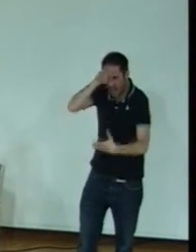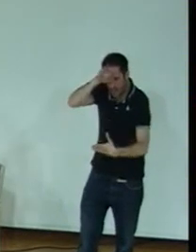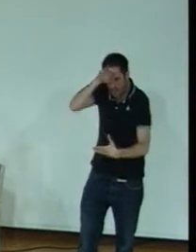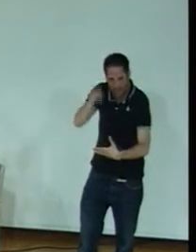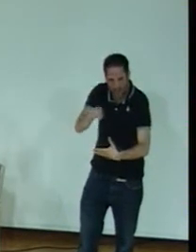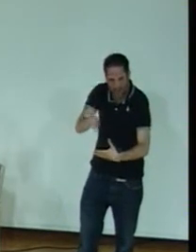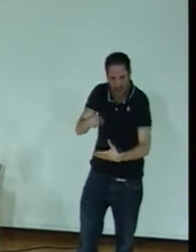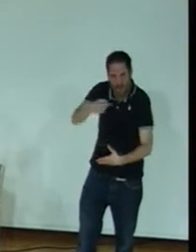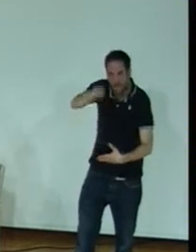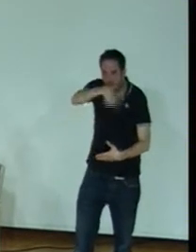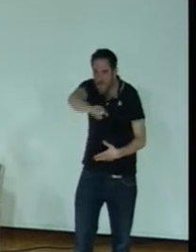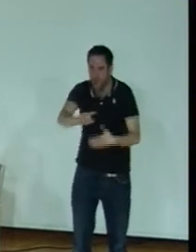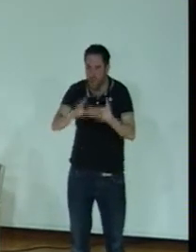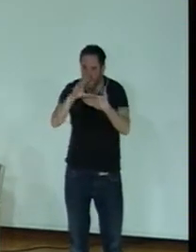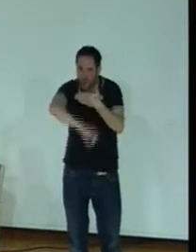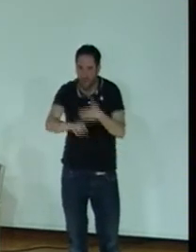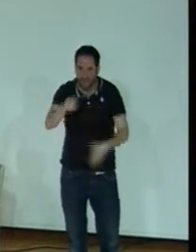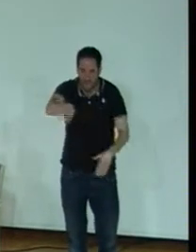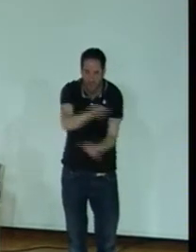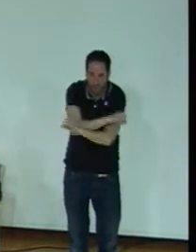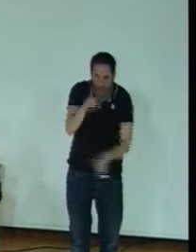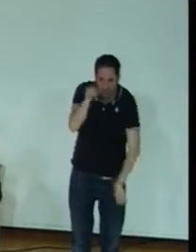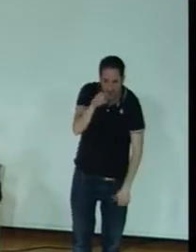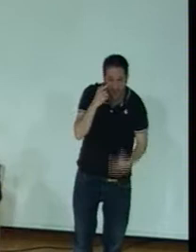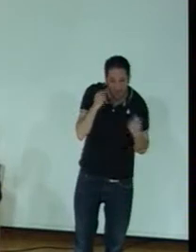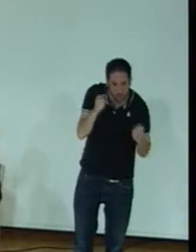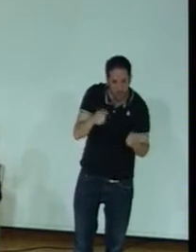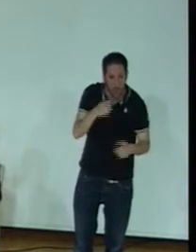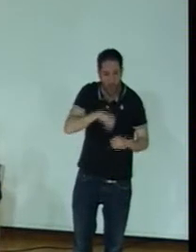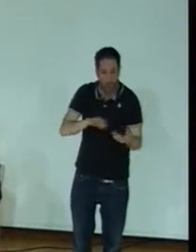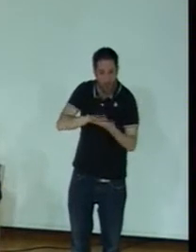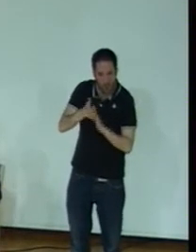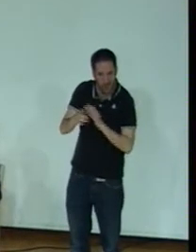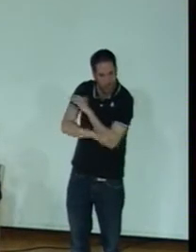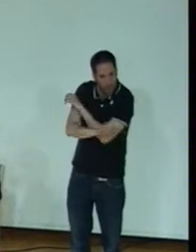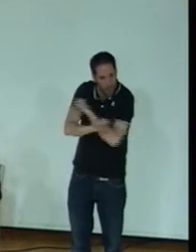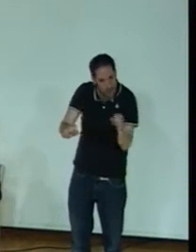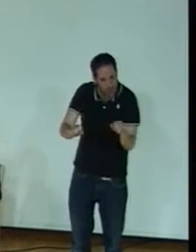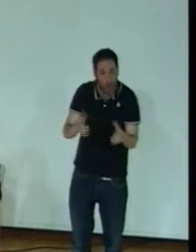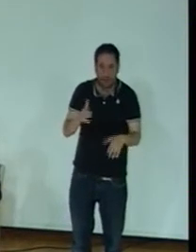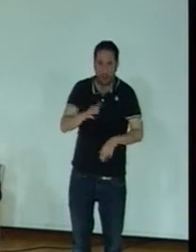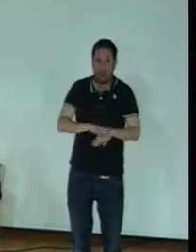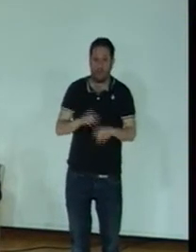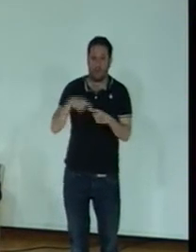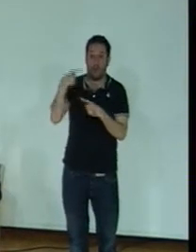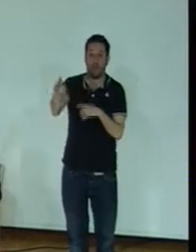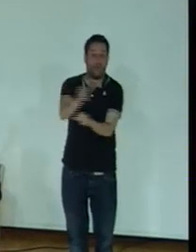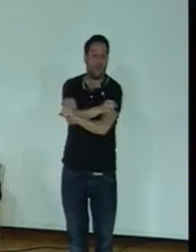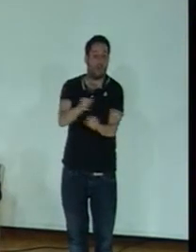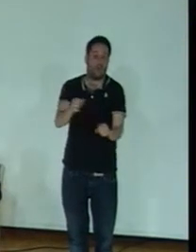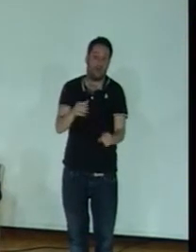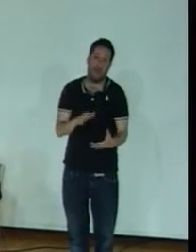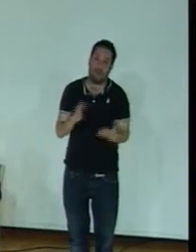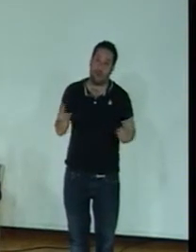expliquant que si on utilise le chiffrement, on est un terroriste, en gros, ou complice des terroristes. Et il est donc probable que le prochain attentat, parce que